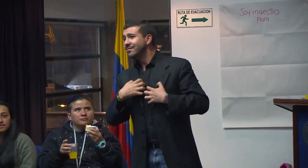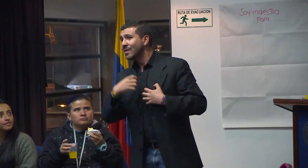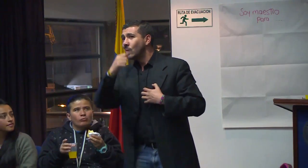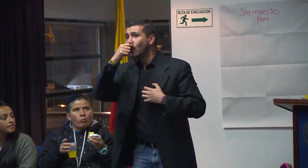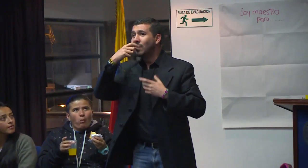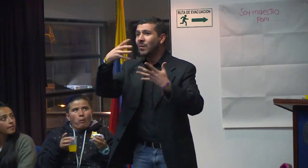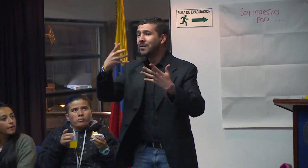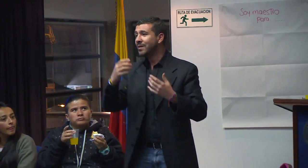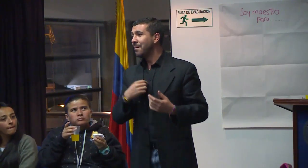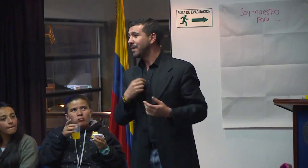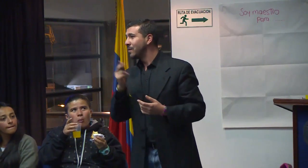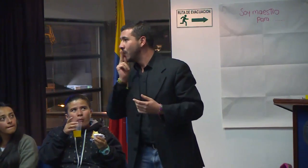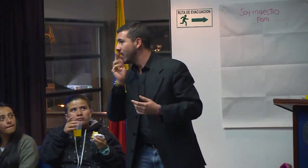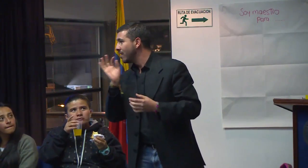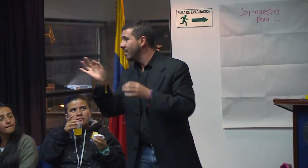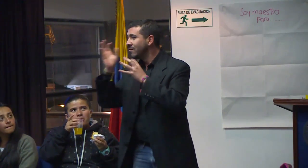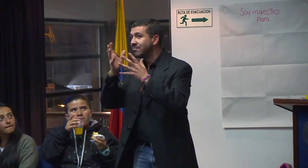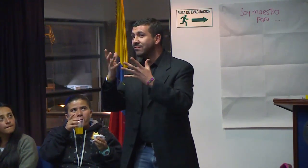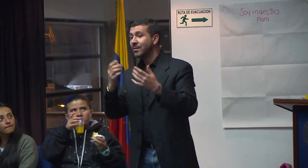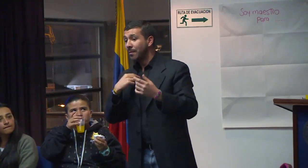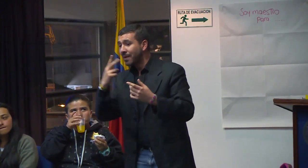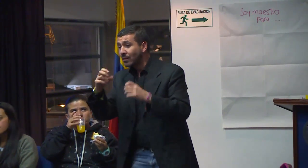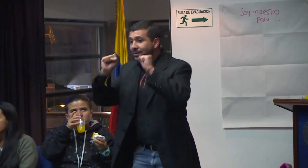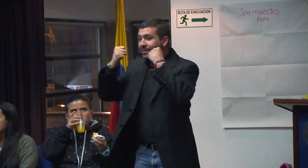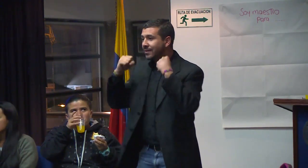hijo, mi padre. ¿Sí?